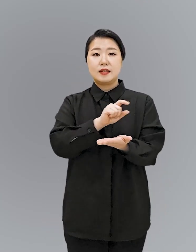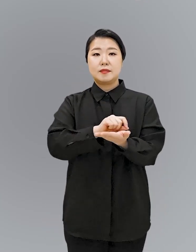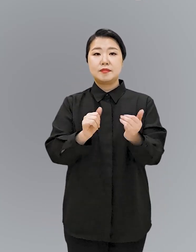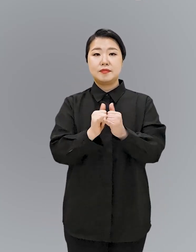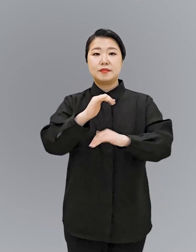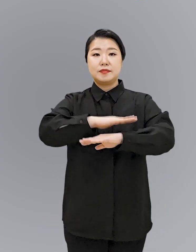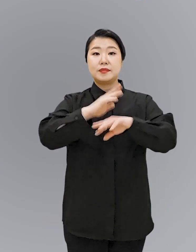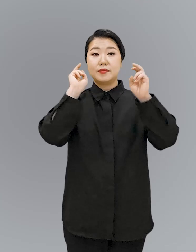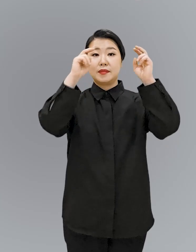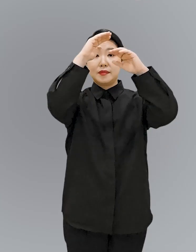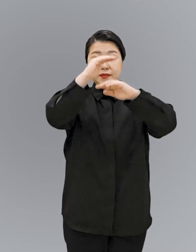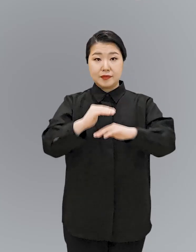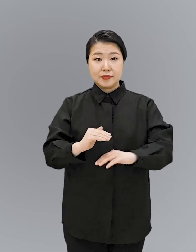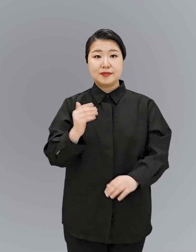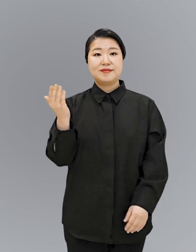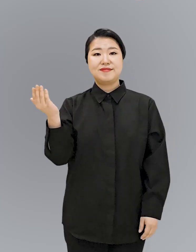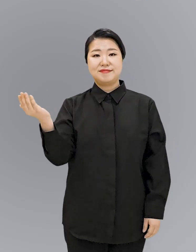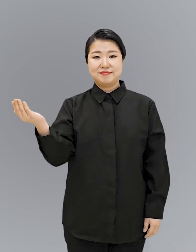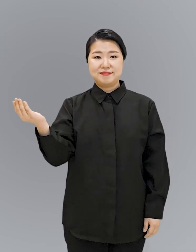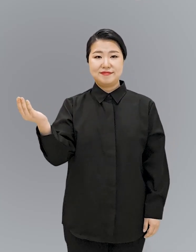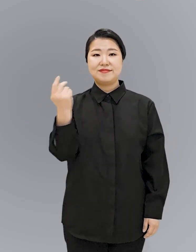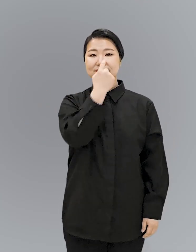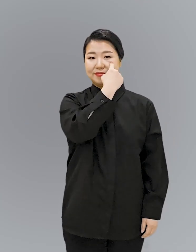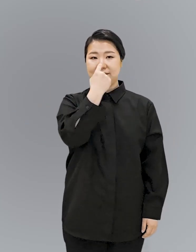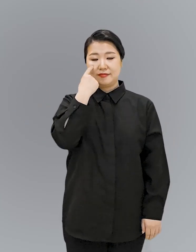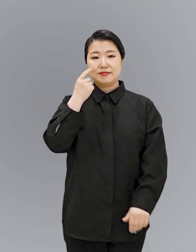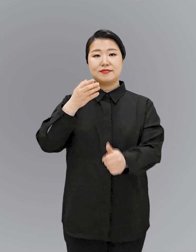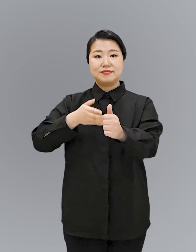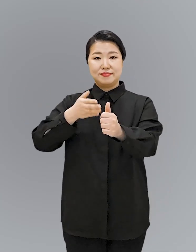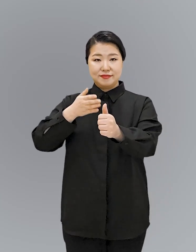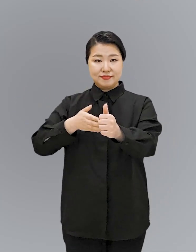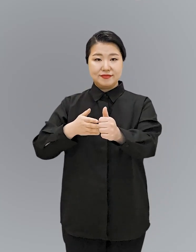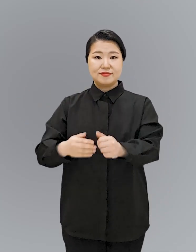도서명 동급생. 저자 프레드 울만.